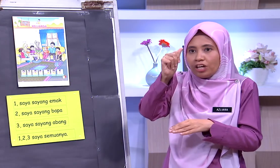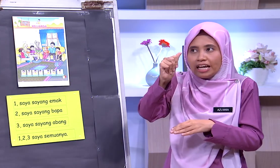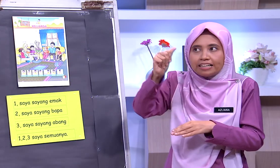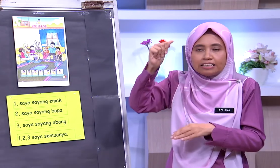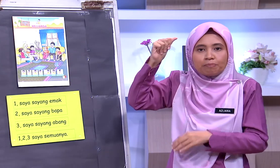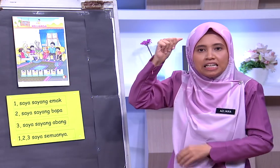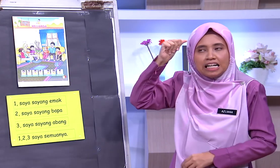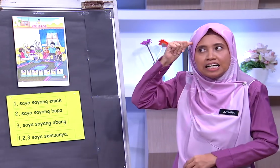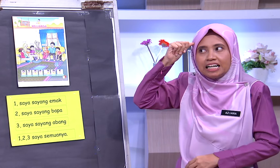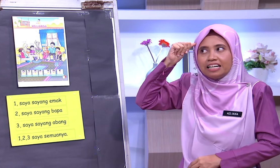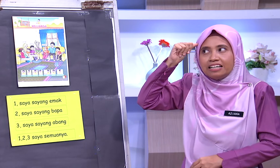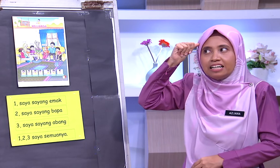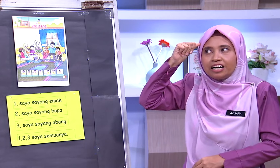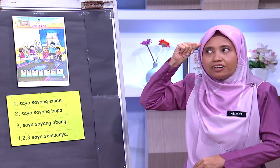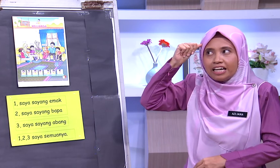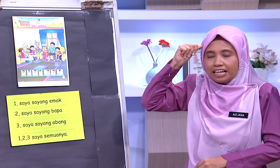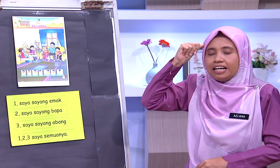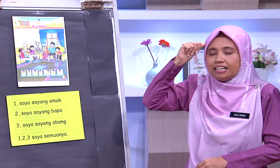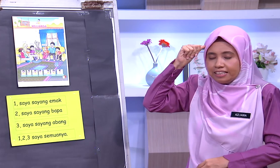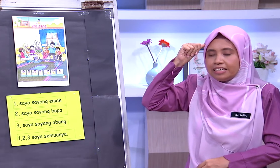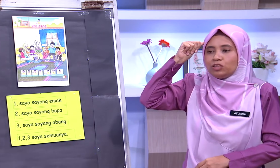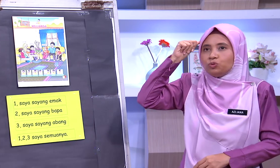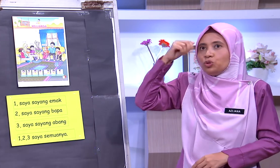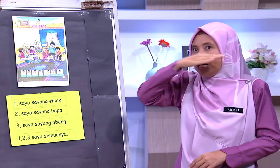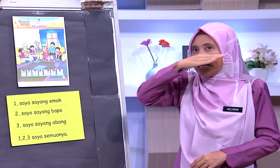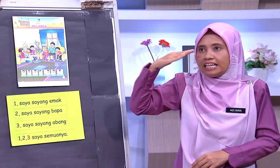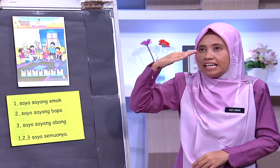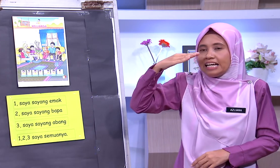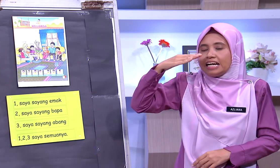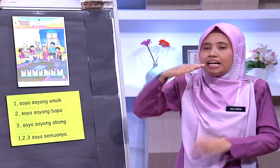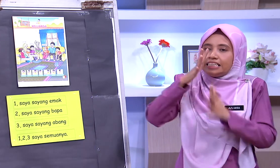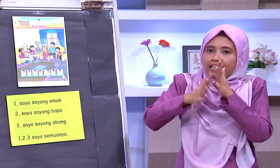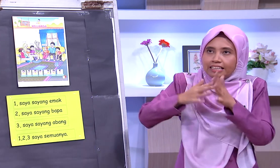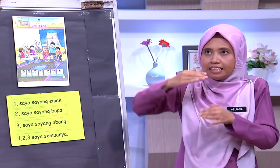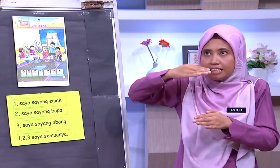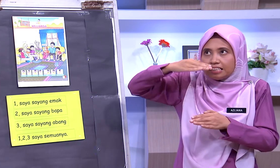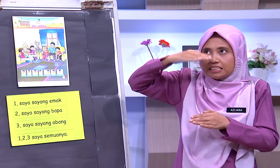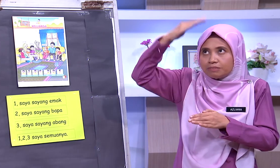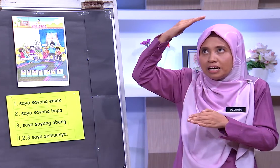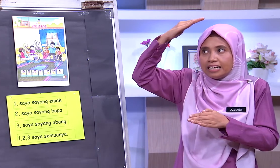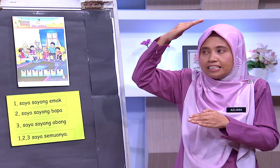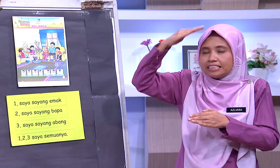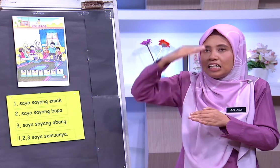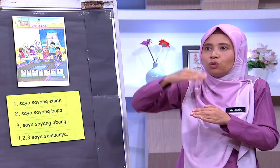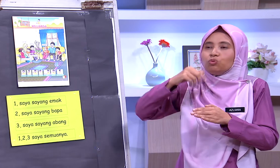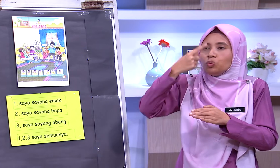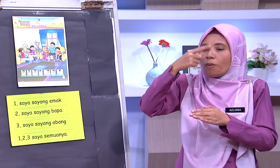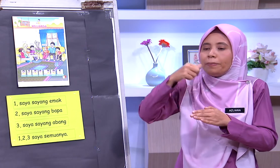e de kata Kepala Daerah mulut kecilnya jiwa untuk lelaki isyarat dia sebelah atas kalau untuk